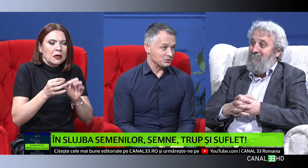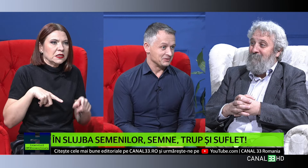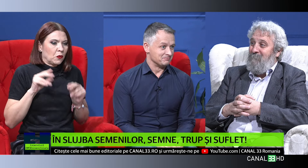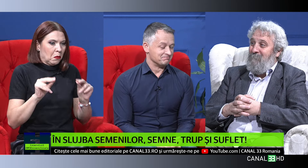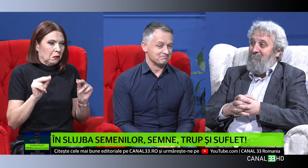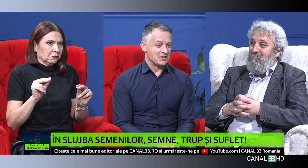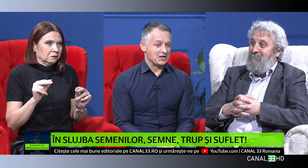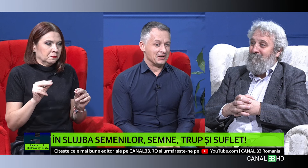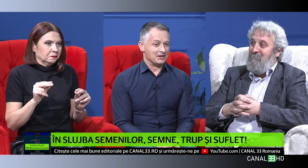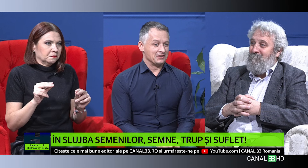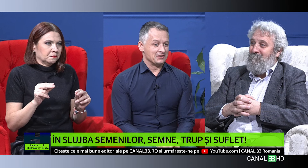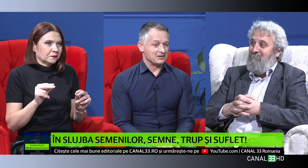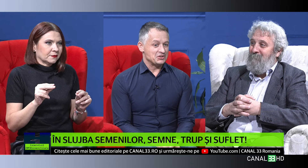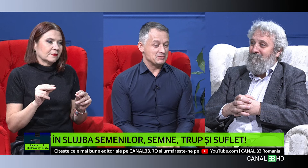profesor. Și